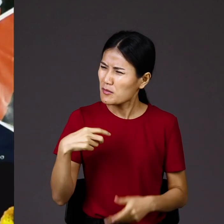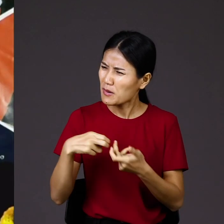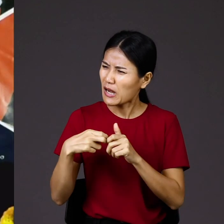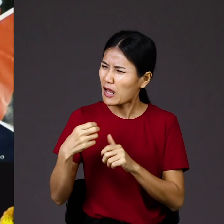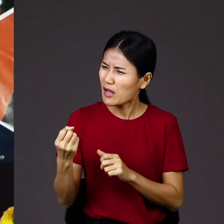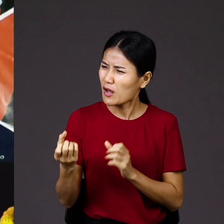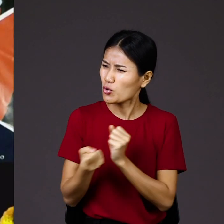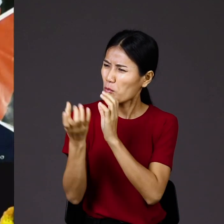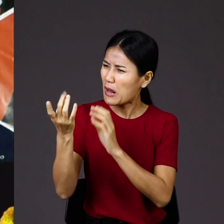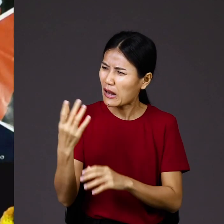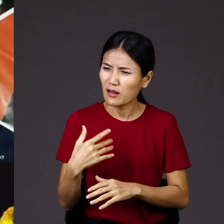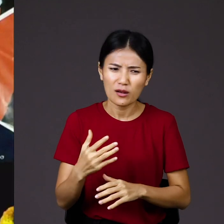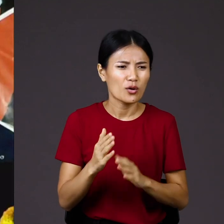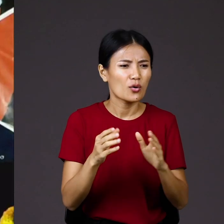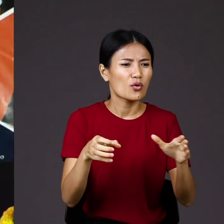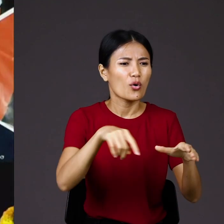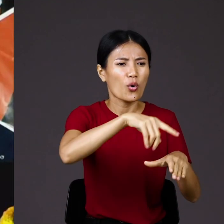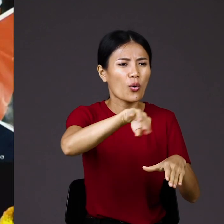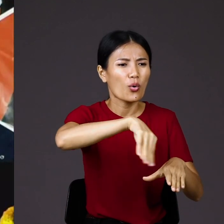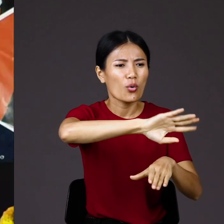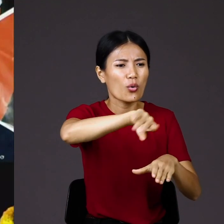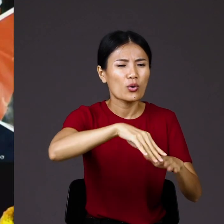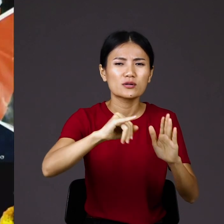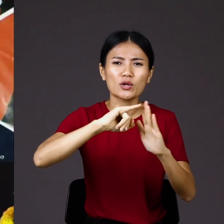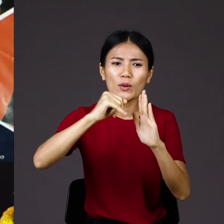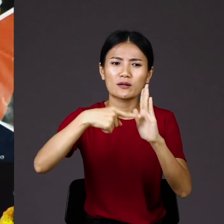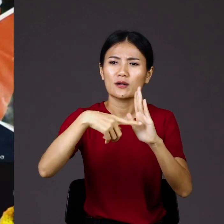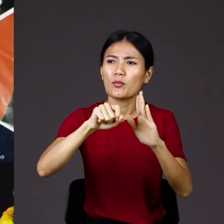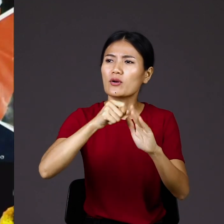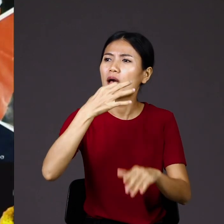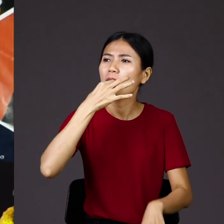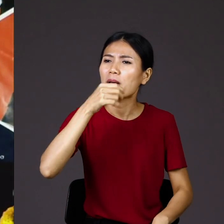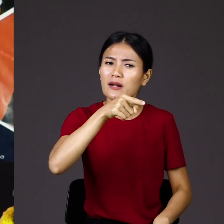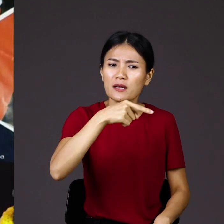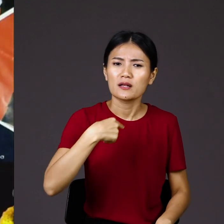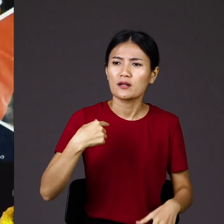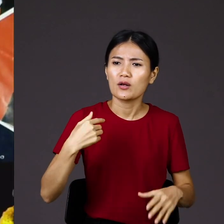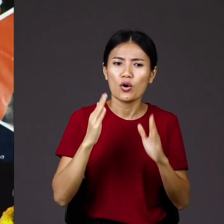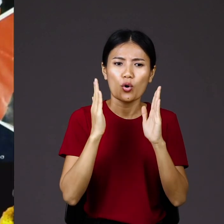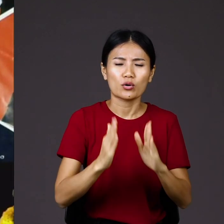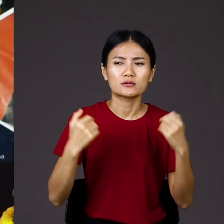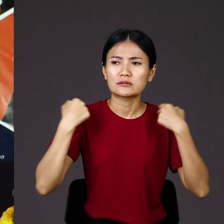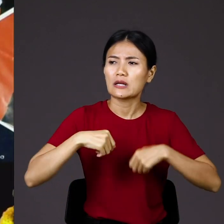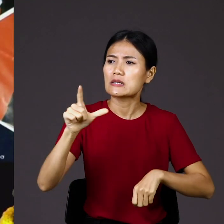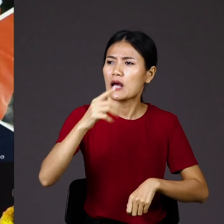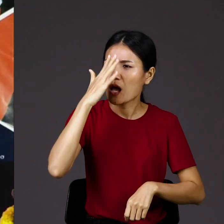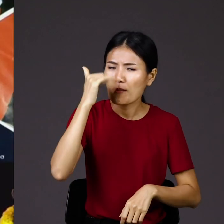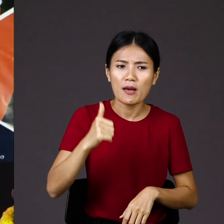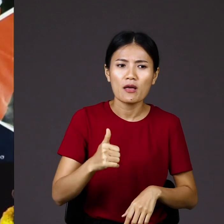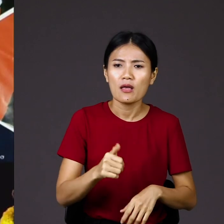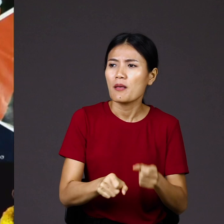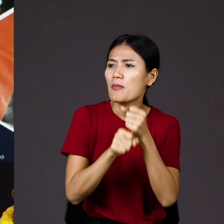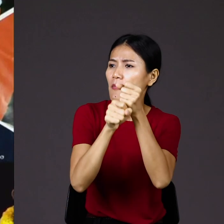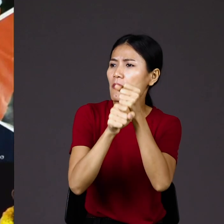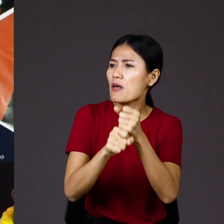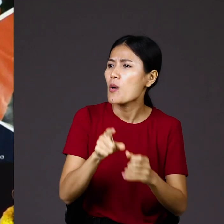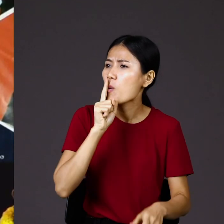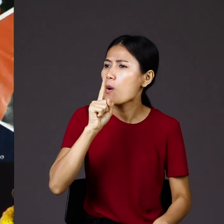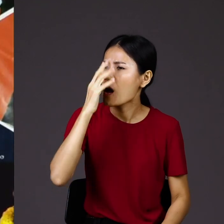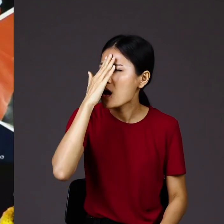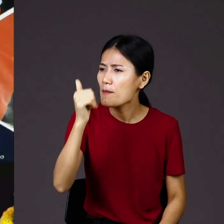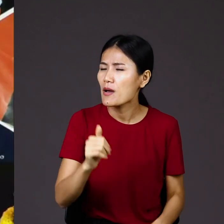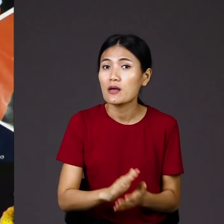ไรทำไมต้องมีกลุ่มคนใส่เสื้อเหลืองไปก่อกวนการหาเสียงของเราที่สมุทรสาครด้วยแล้วพี่น้องก็ดูหน้าจอโท